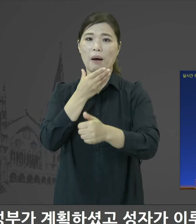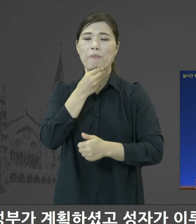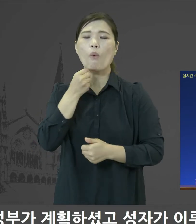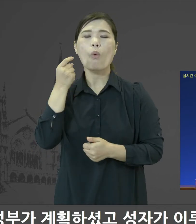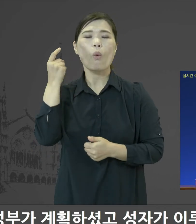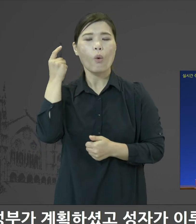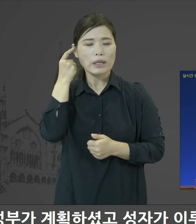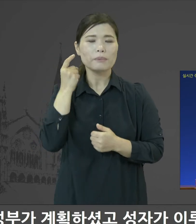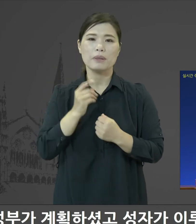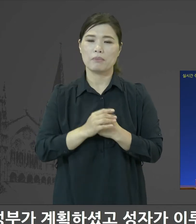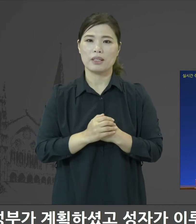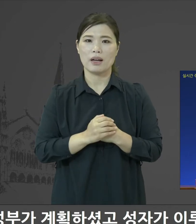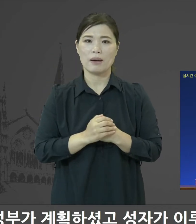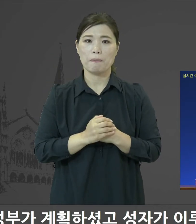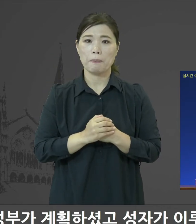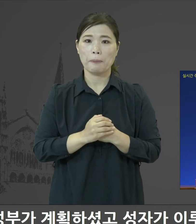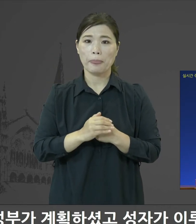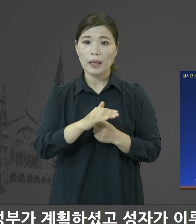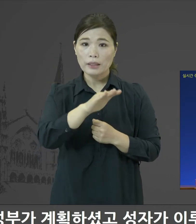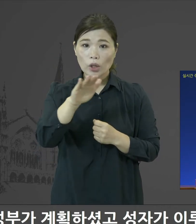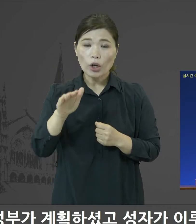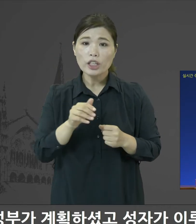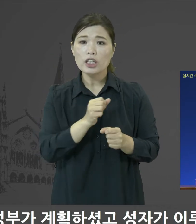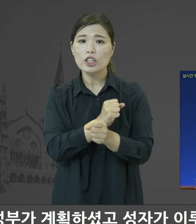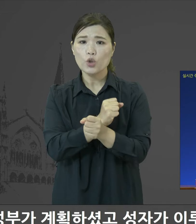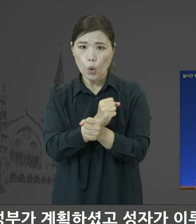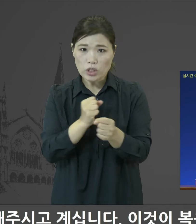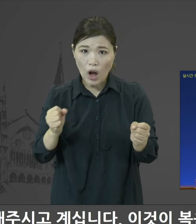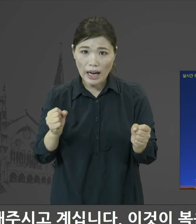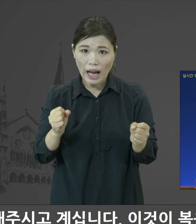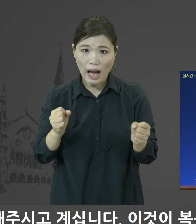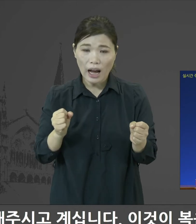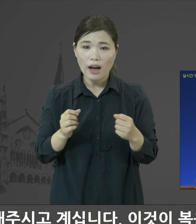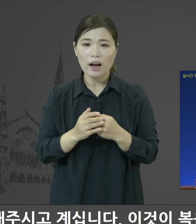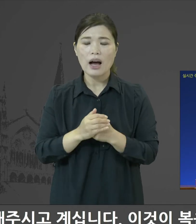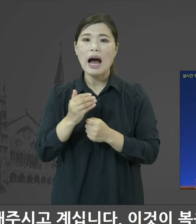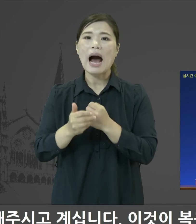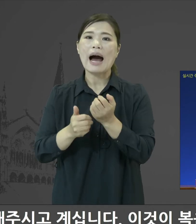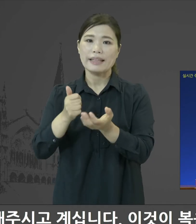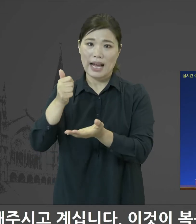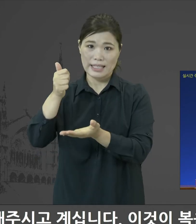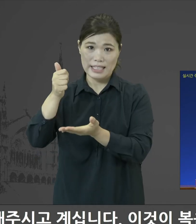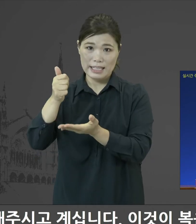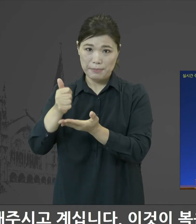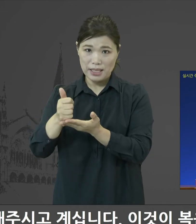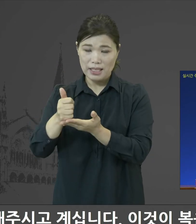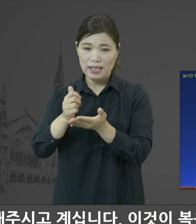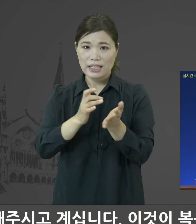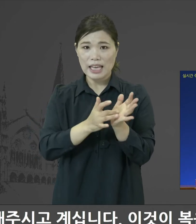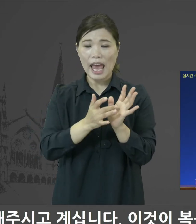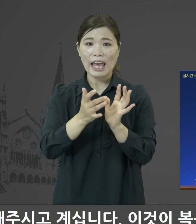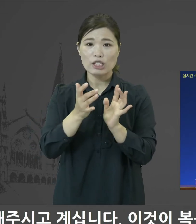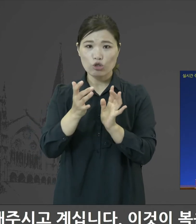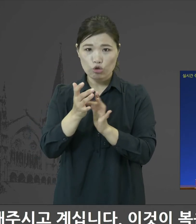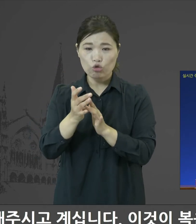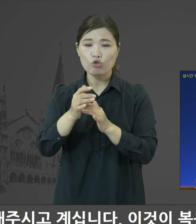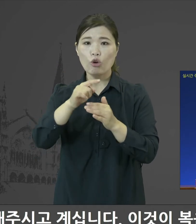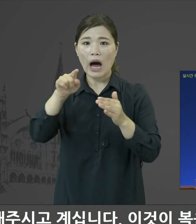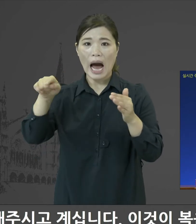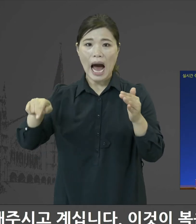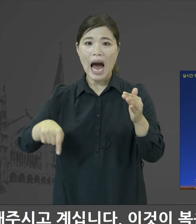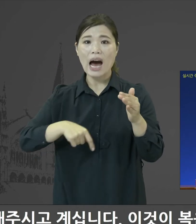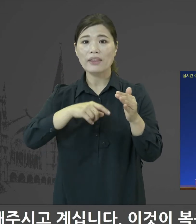본문도 보시지 않았습니까? 너희 용서하라. 어떻게? 하나님이 예수 안에서, 하나님이 그리스도